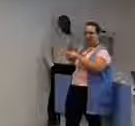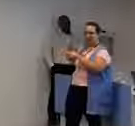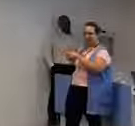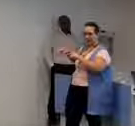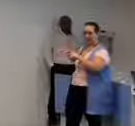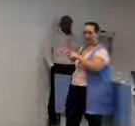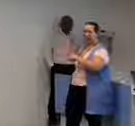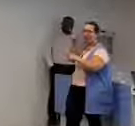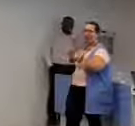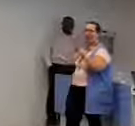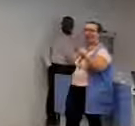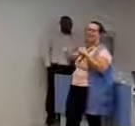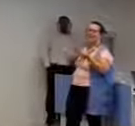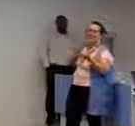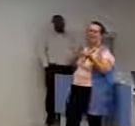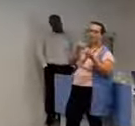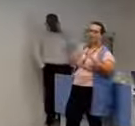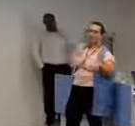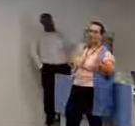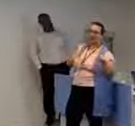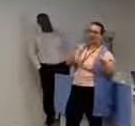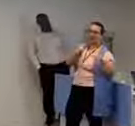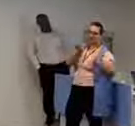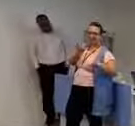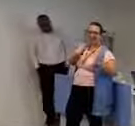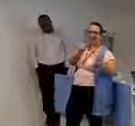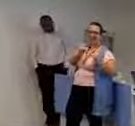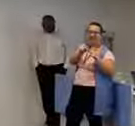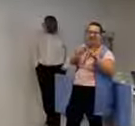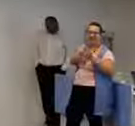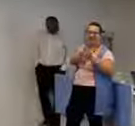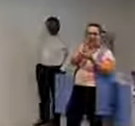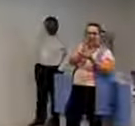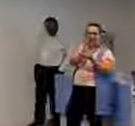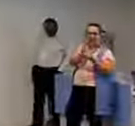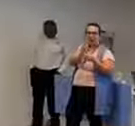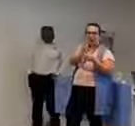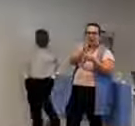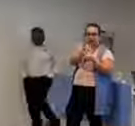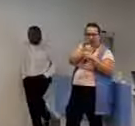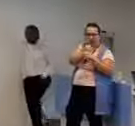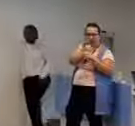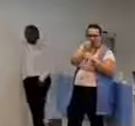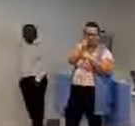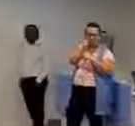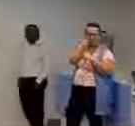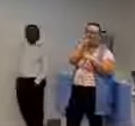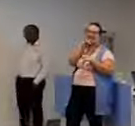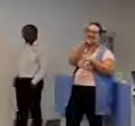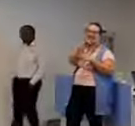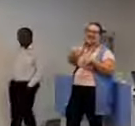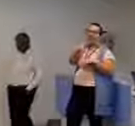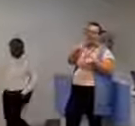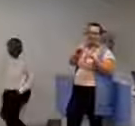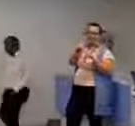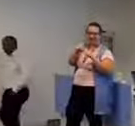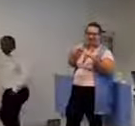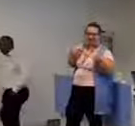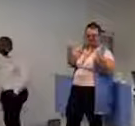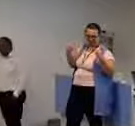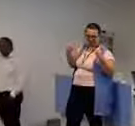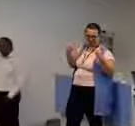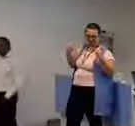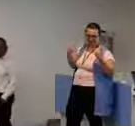essa, né? Então você precisa ser mais assertivo na hora de fazer orçamento. E como ser assertivo? Eu tenho que fazer 20 orçamentos para fechar